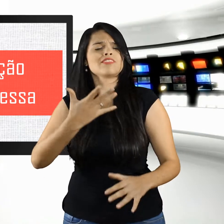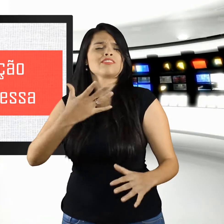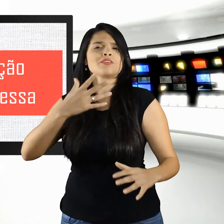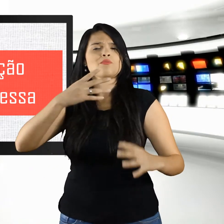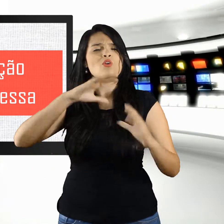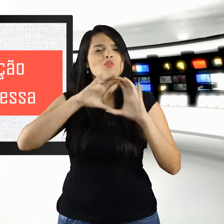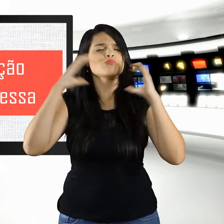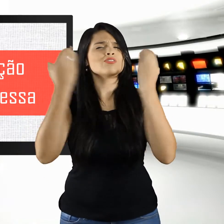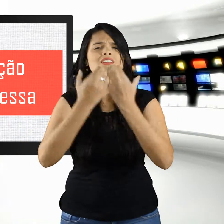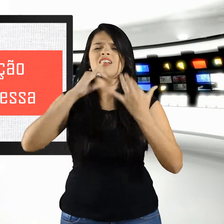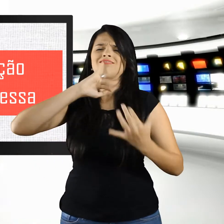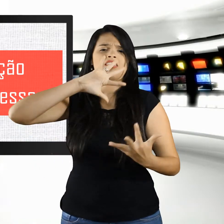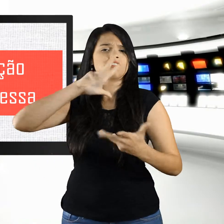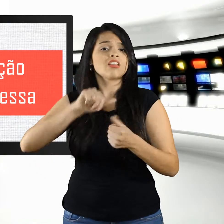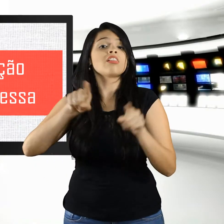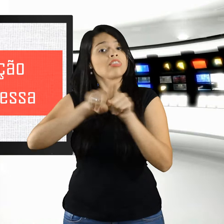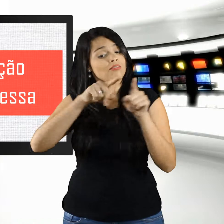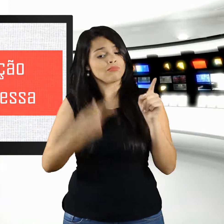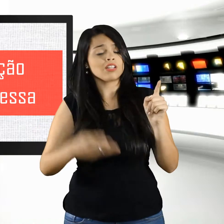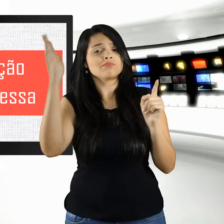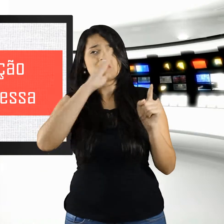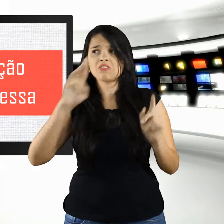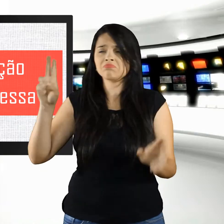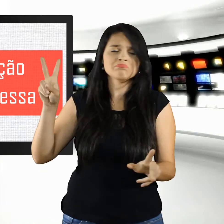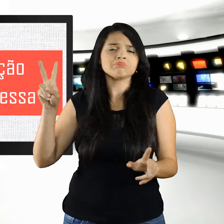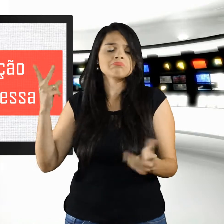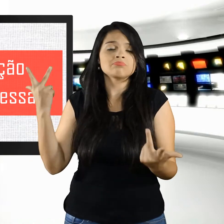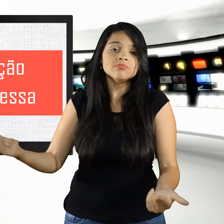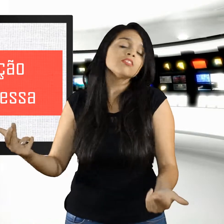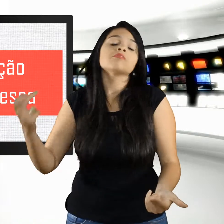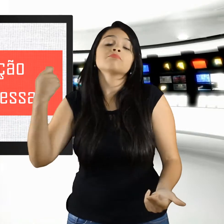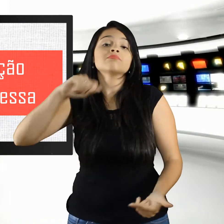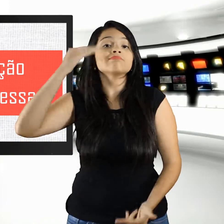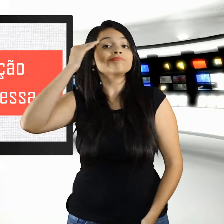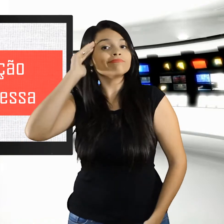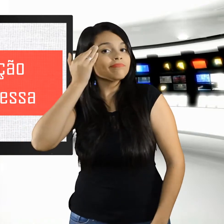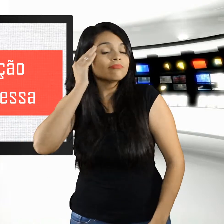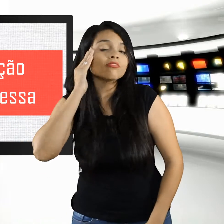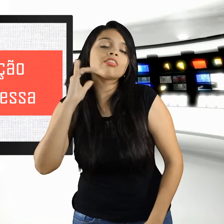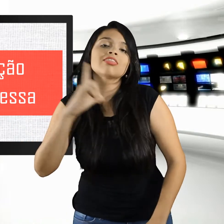e para o Brasil não é diferente. No entanto, essa compreensão também traz enormes